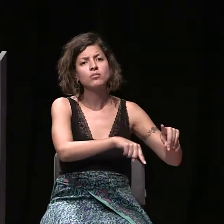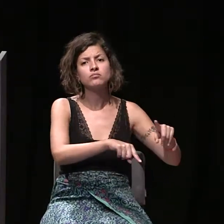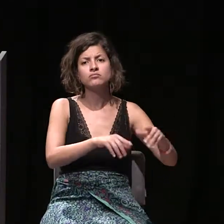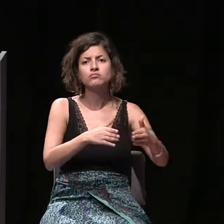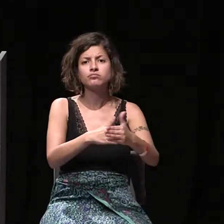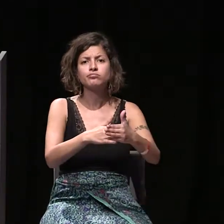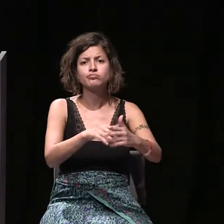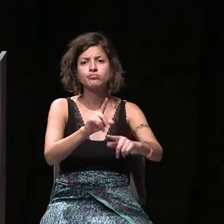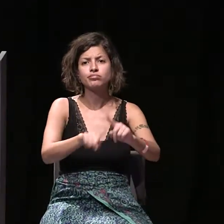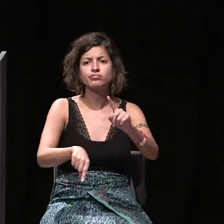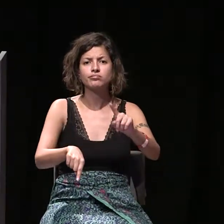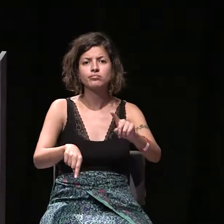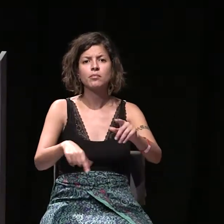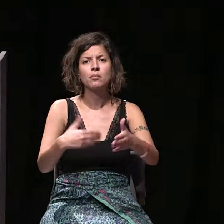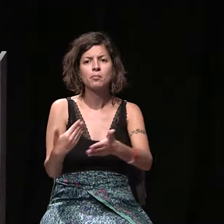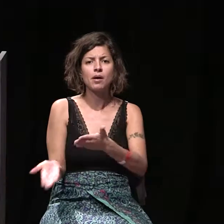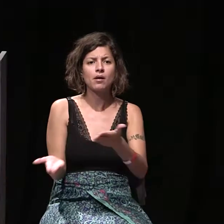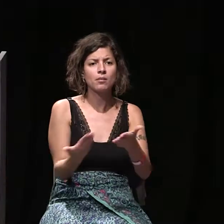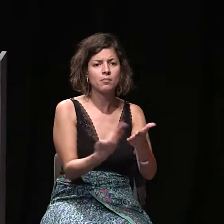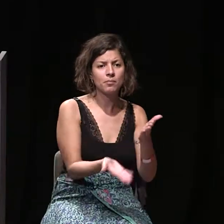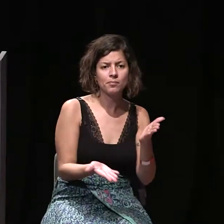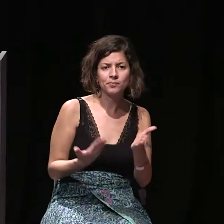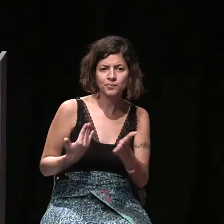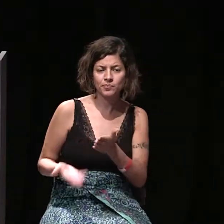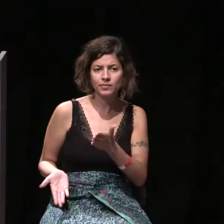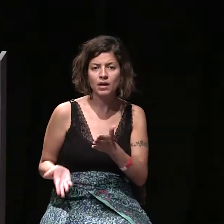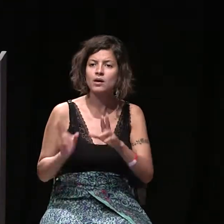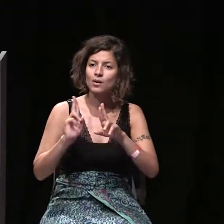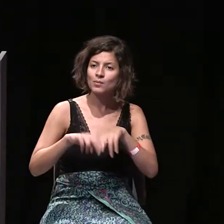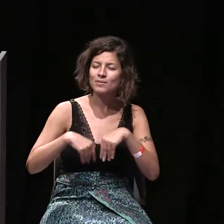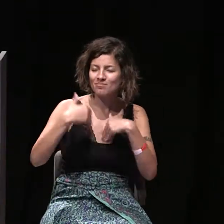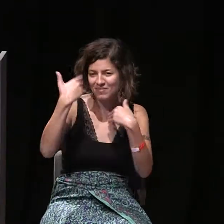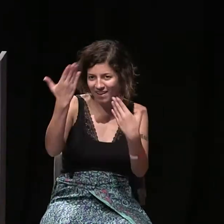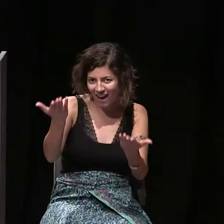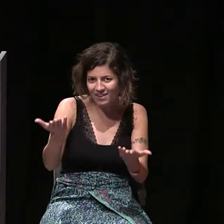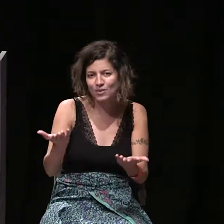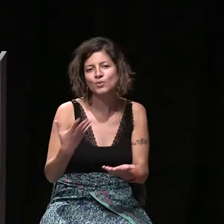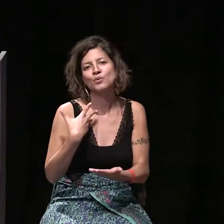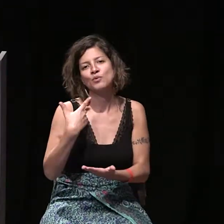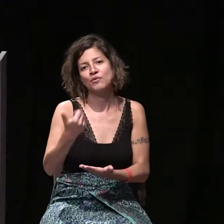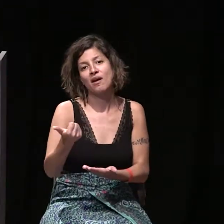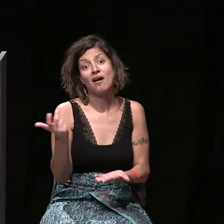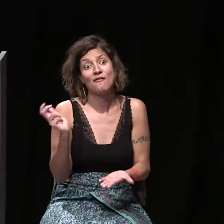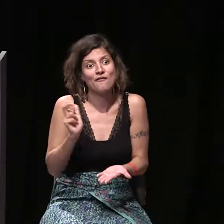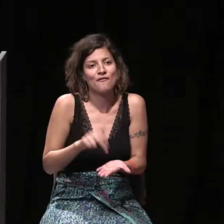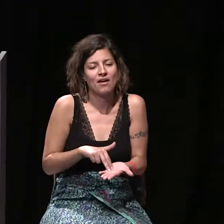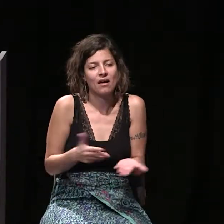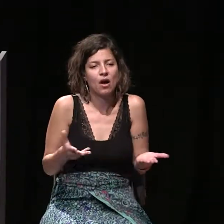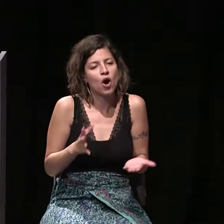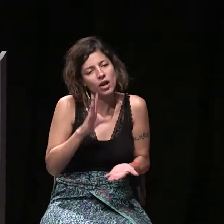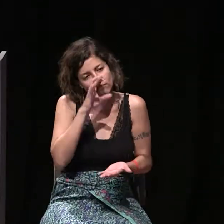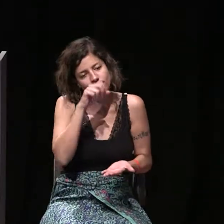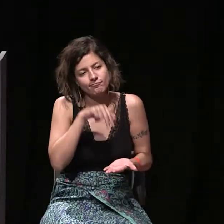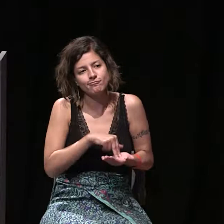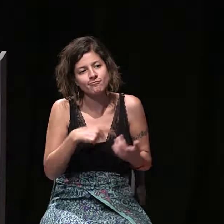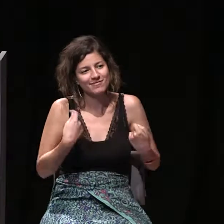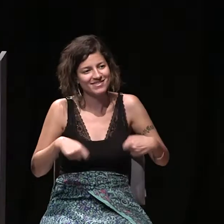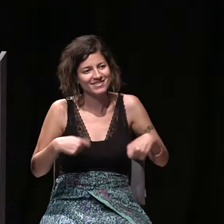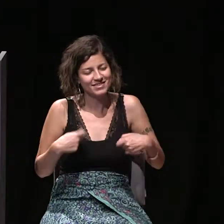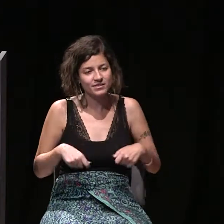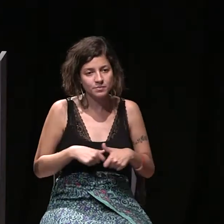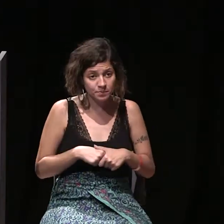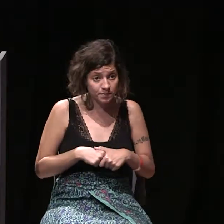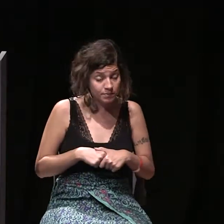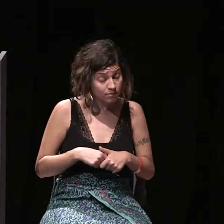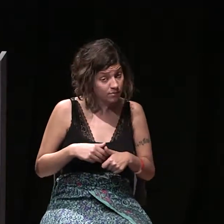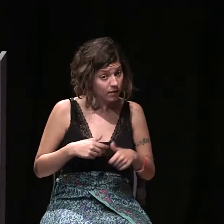restringindo. Então, muito obrigado também pelo convite para fazer parte nesse momento de resistência. E a